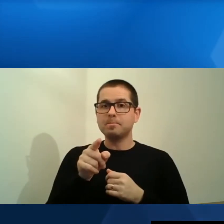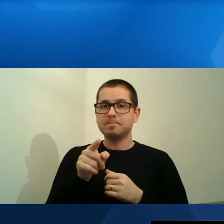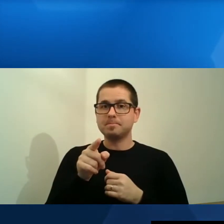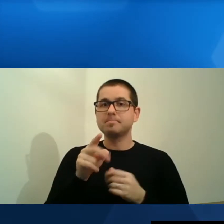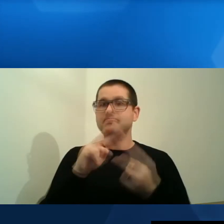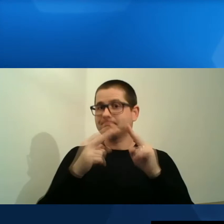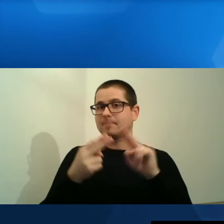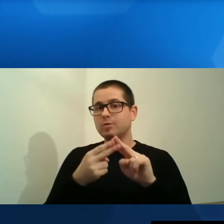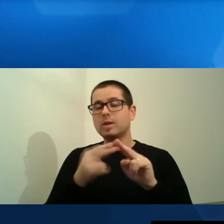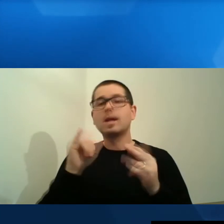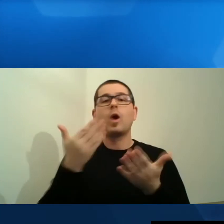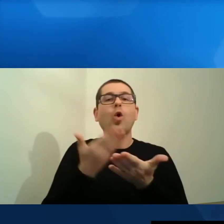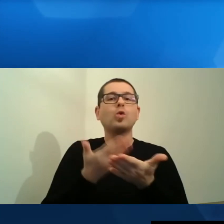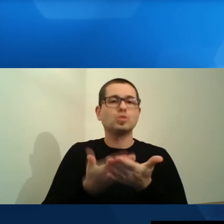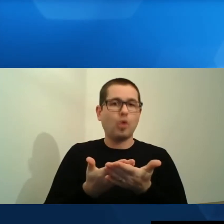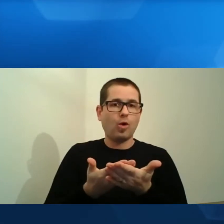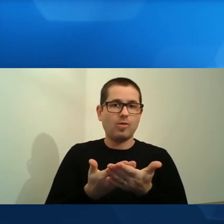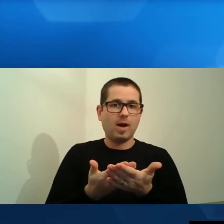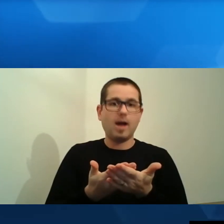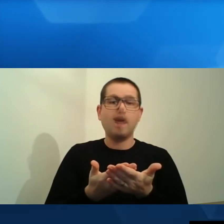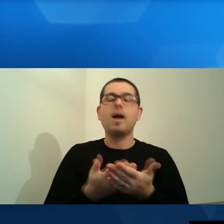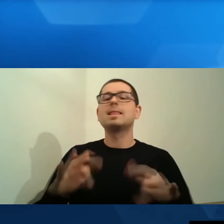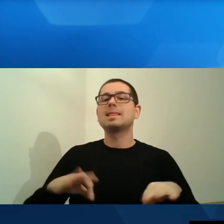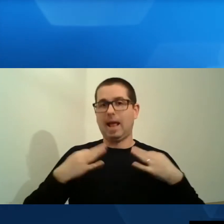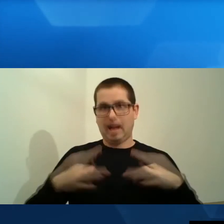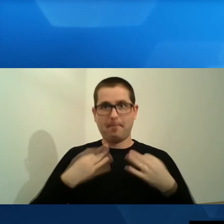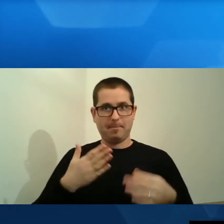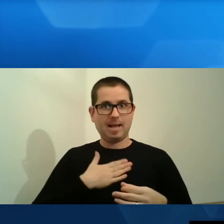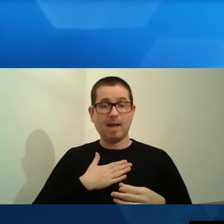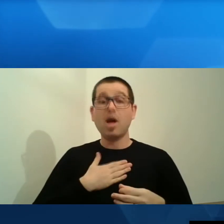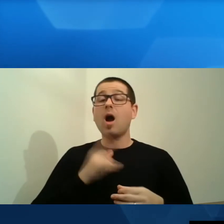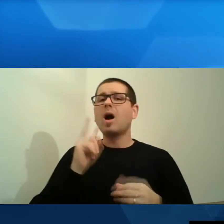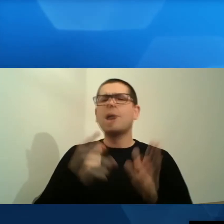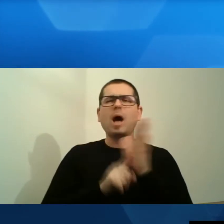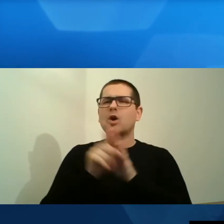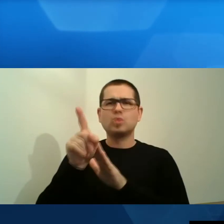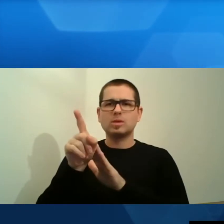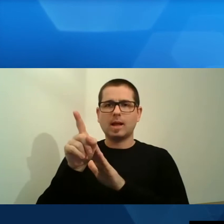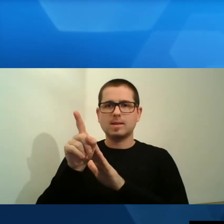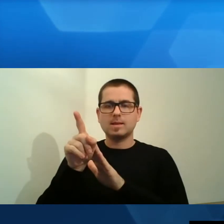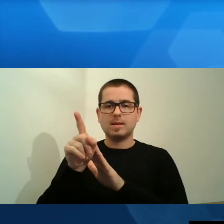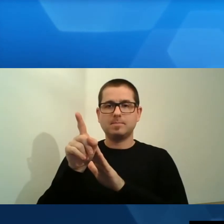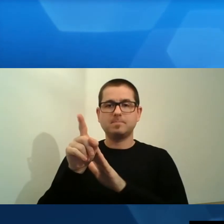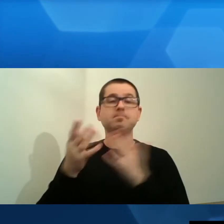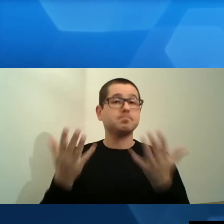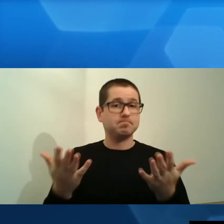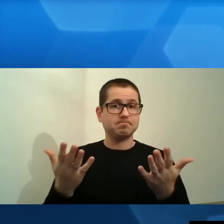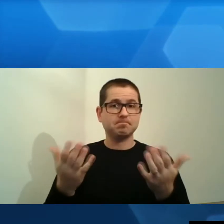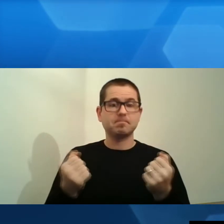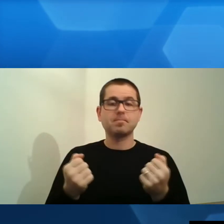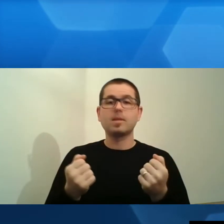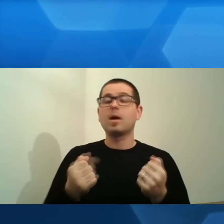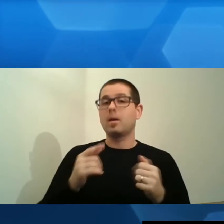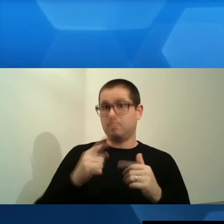to je neka osnova noč terapije, kar je pa rezultat, je pa ta, da v bistvu tvoj